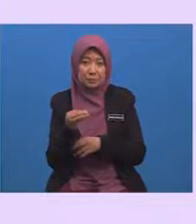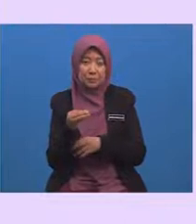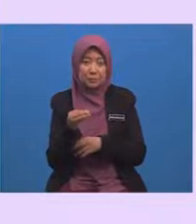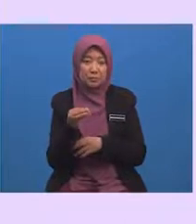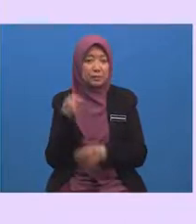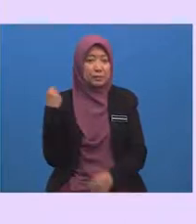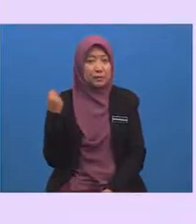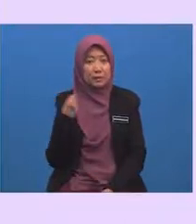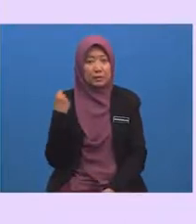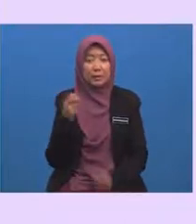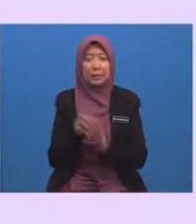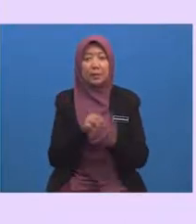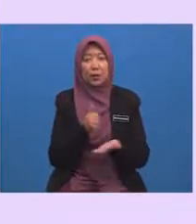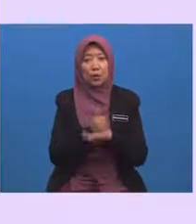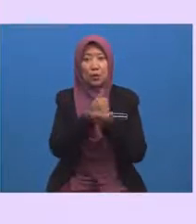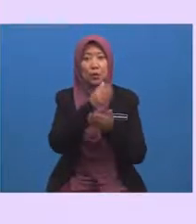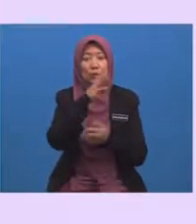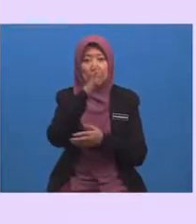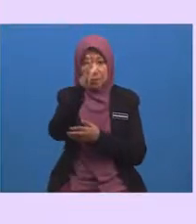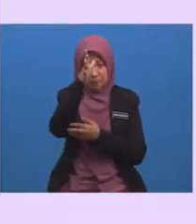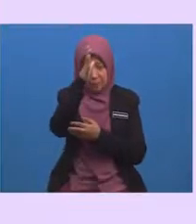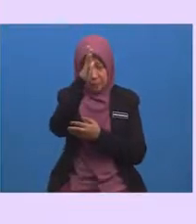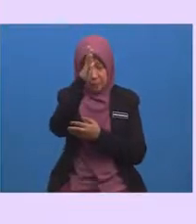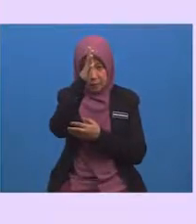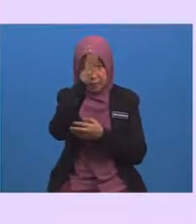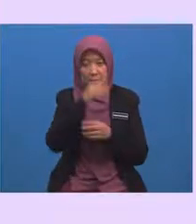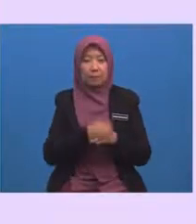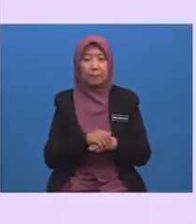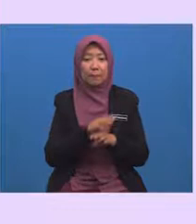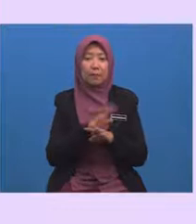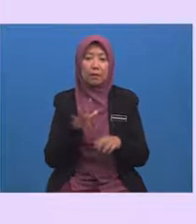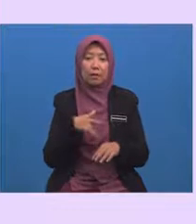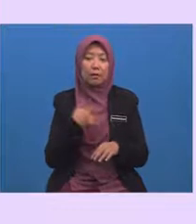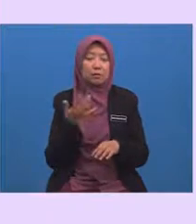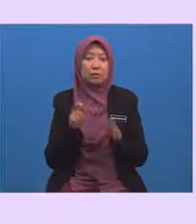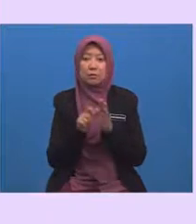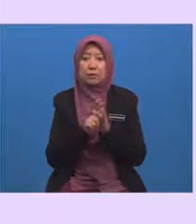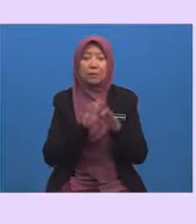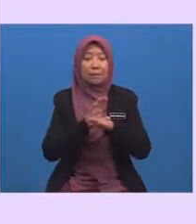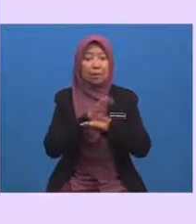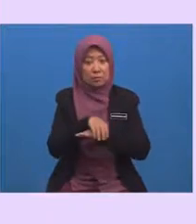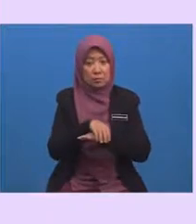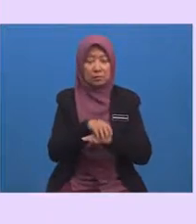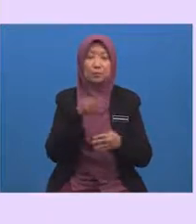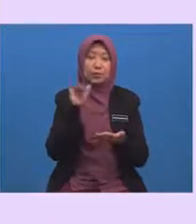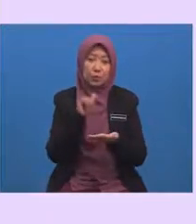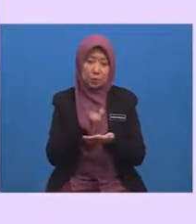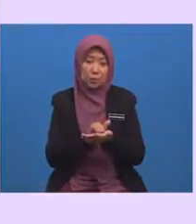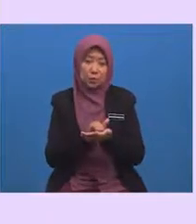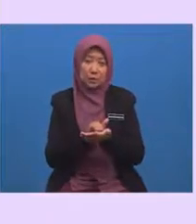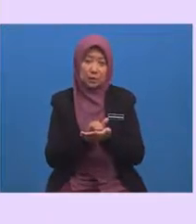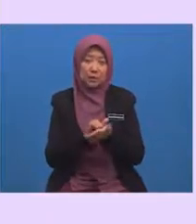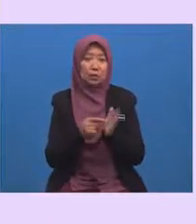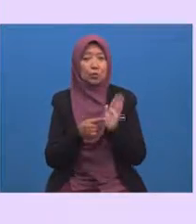sentiasa menolong ibu bapa tanpa rasa diri kita terpaksa. Itu kan tanda